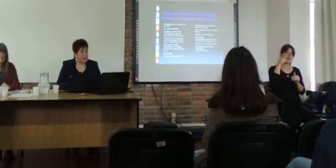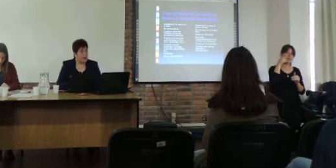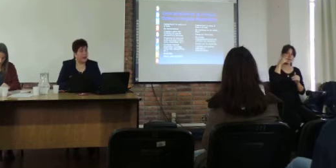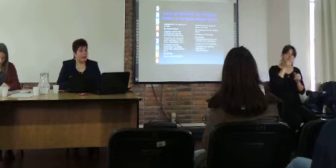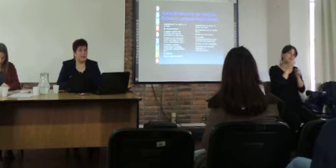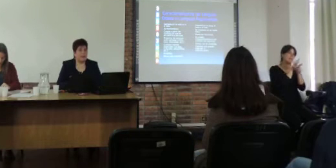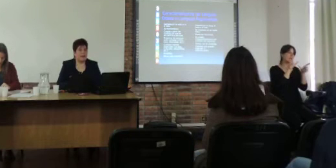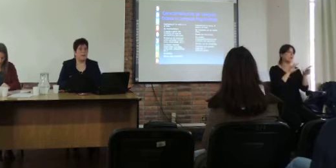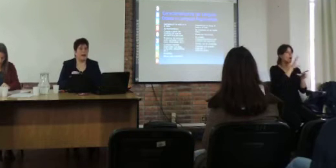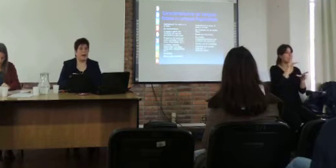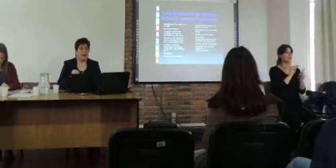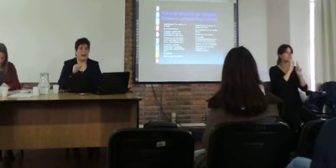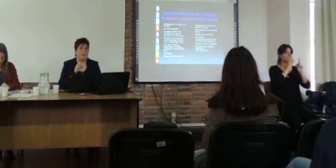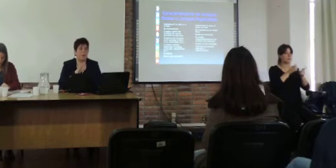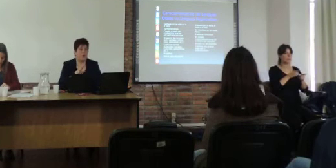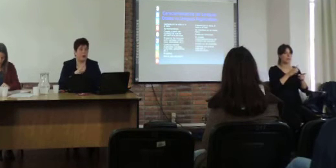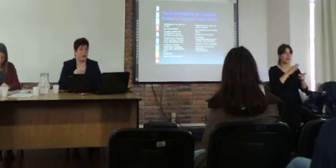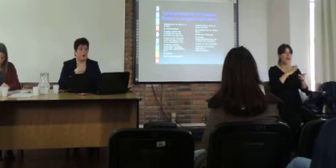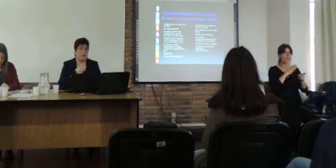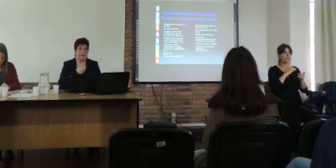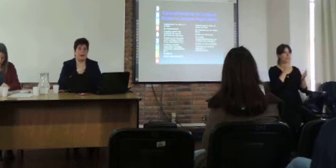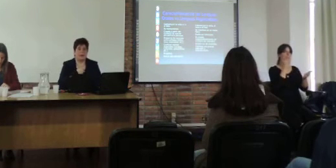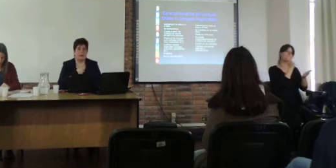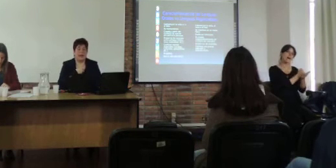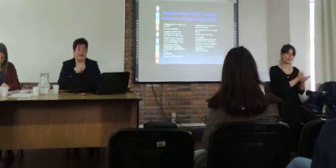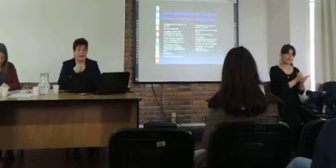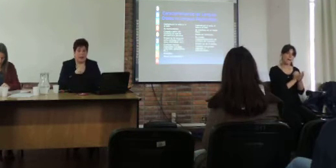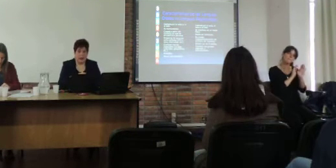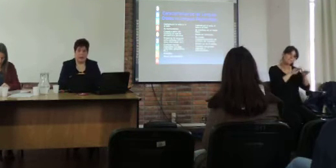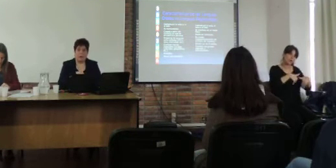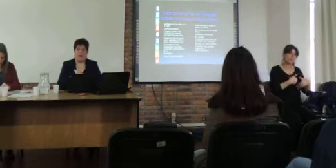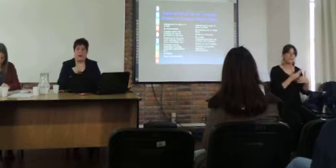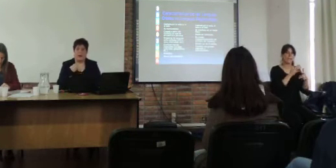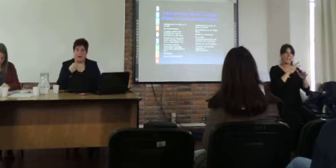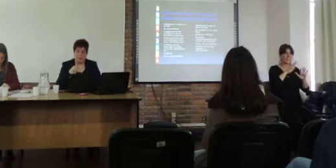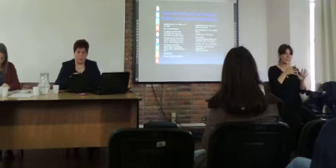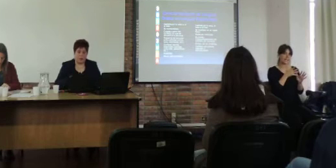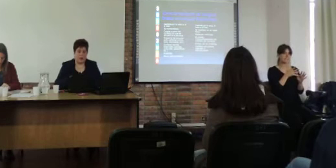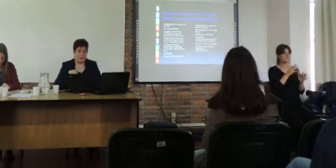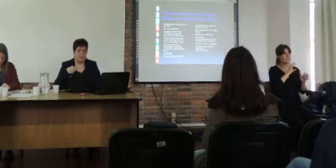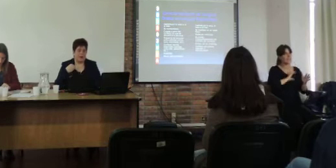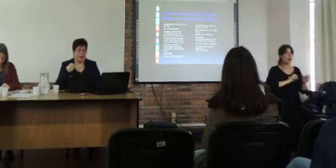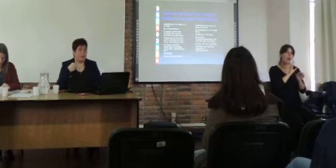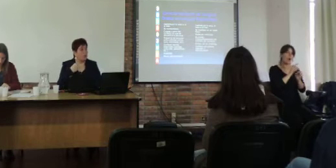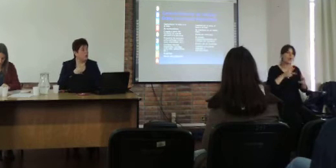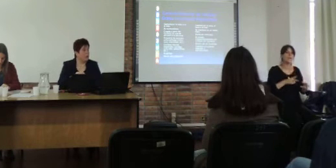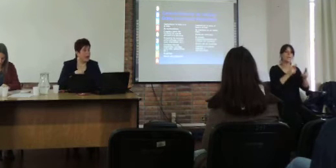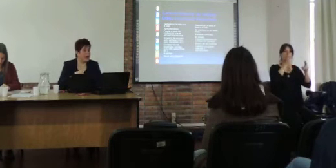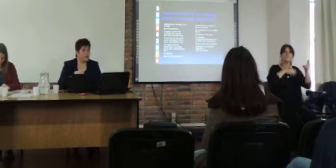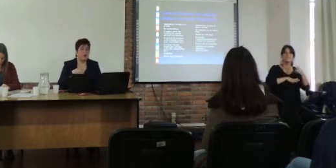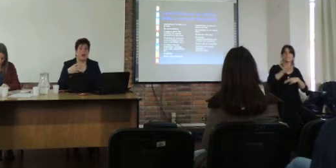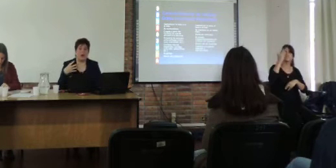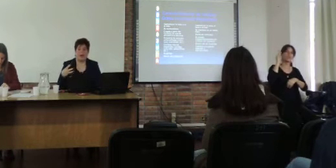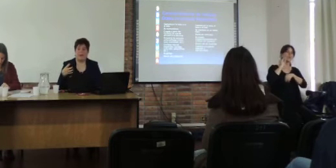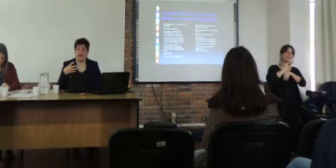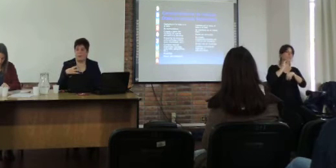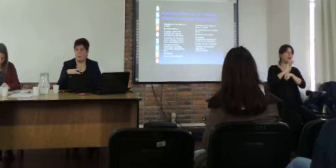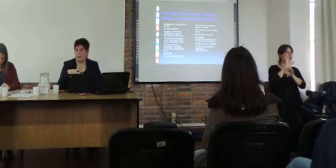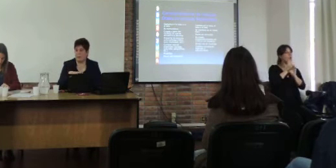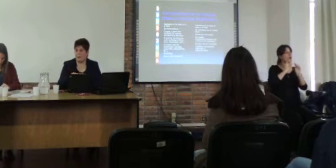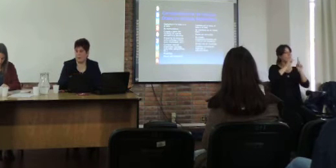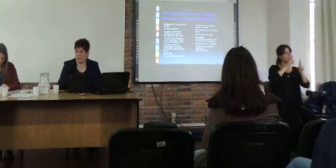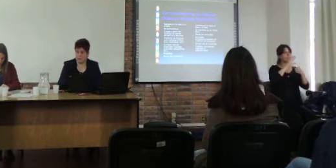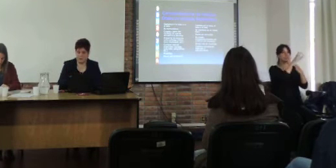Estas lenguas orales también tienen marcas propias, que son marcas de género, marcas de época, marcas culturales o